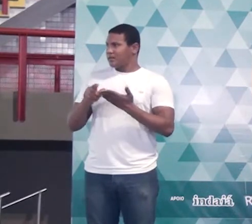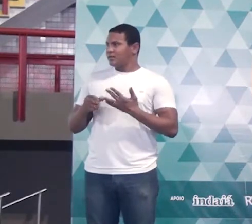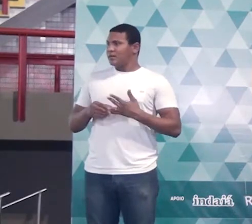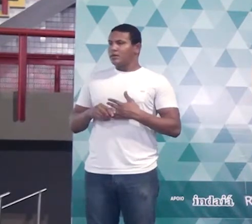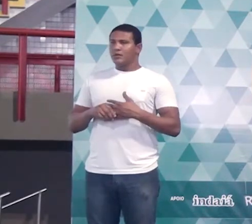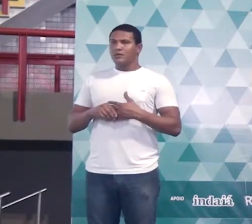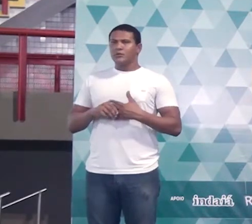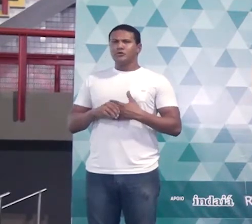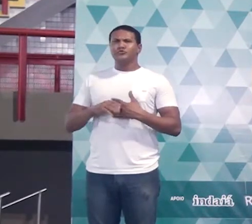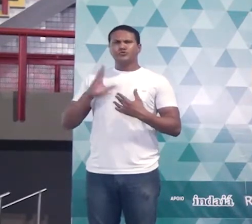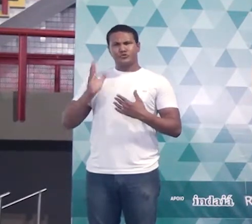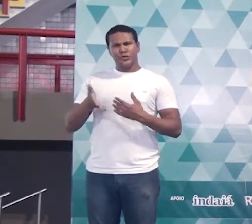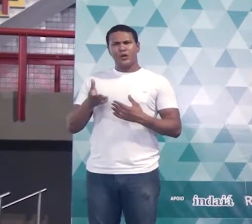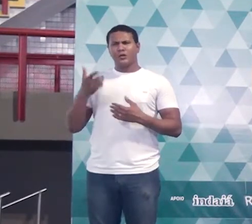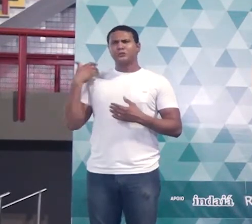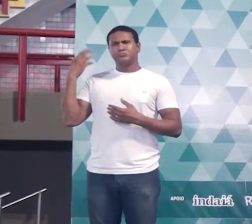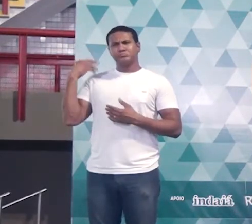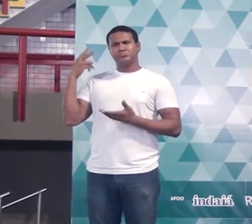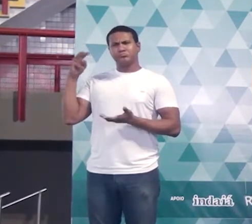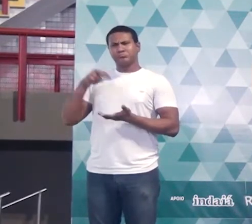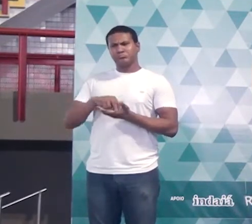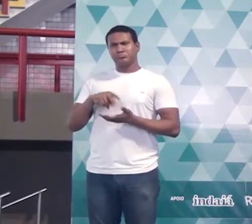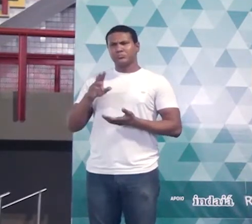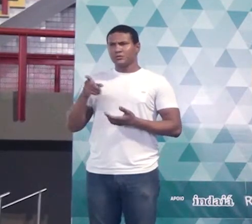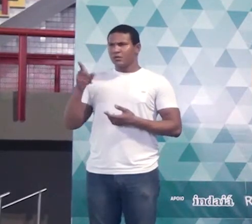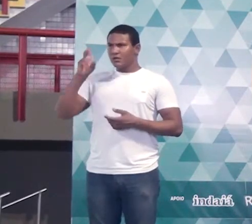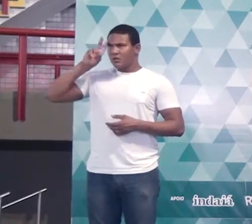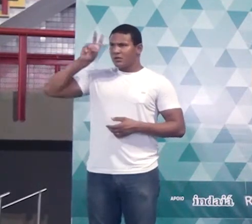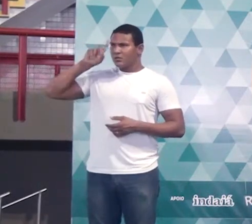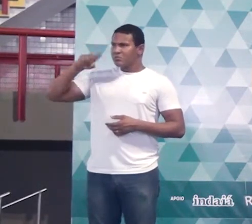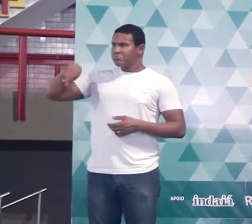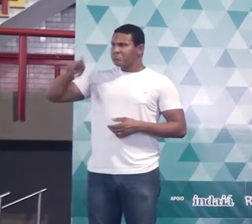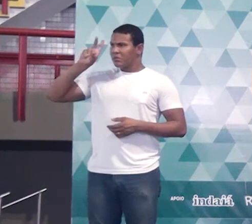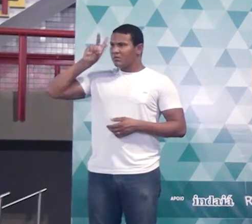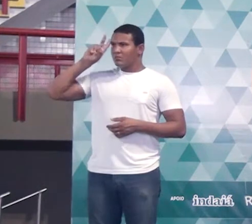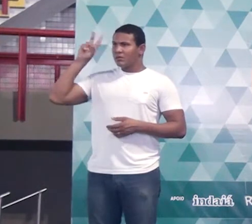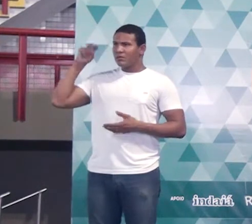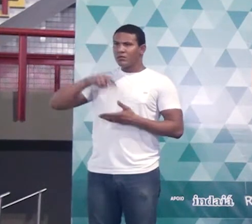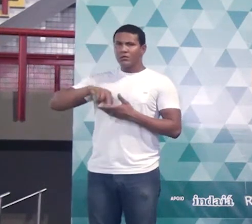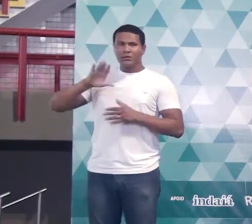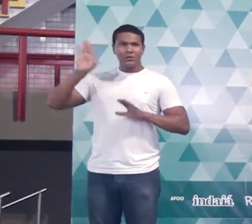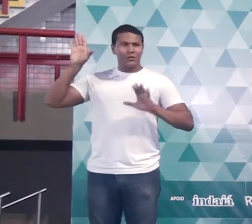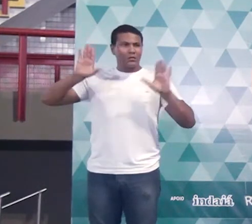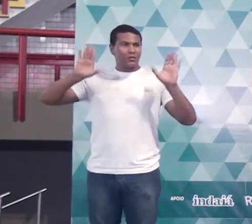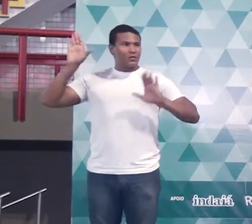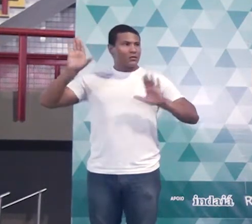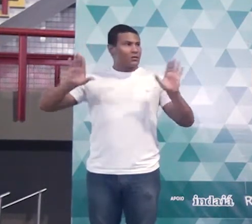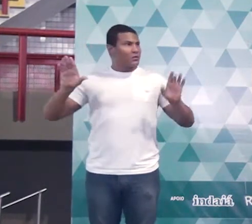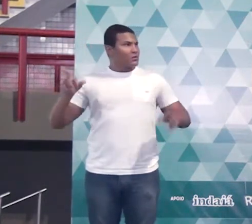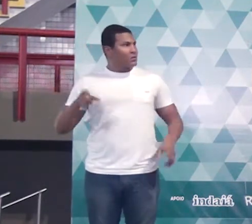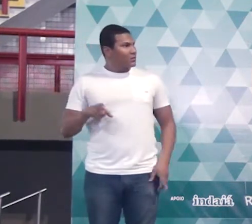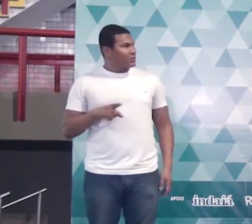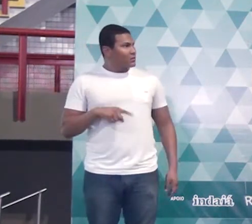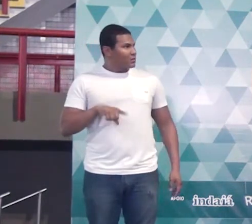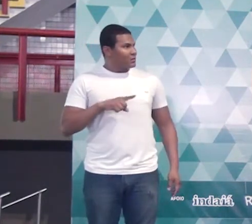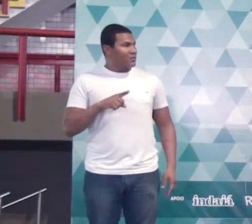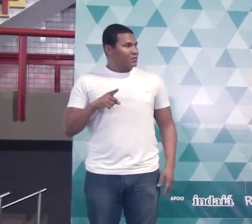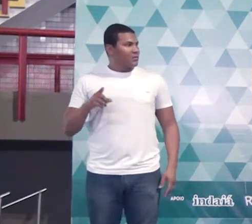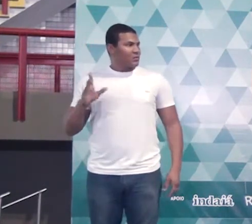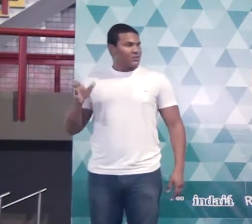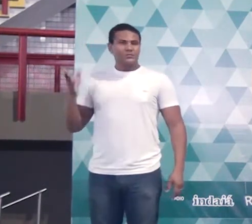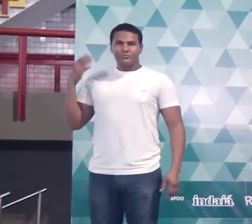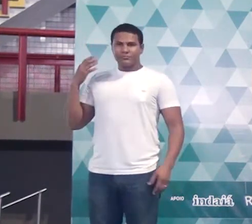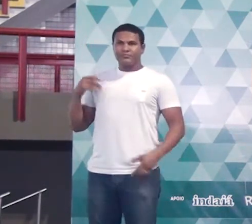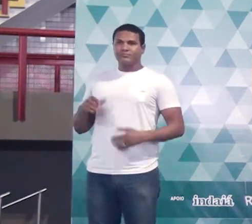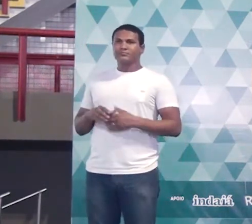estive aqui uma outra vez. Alguém aqui esteve quando eu aqui estive? Não. Estive aqui uma outra